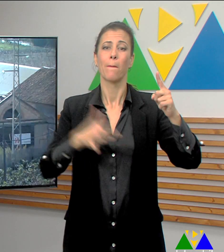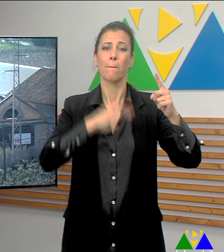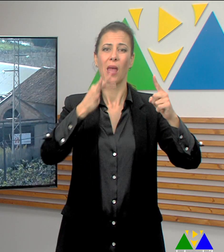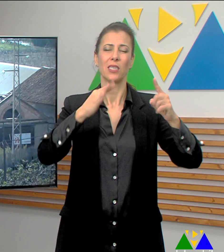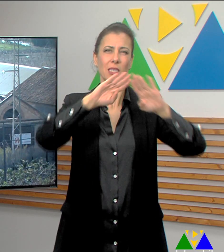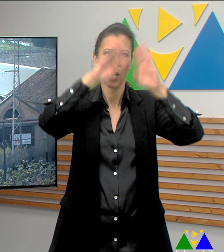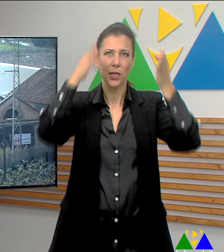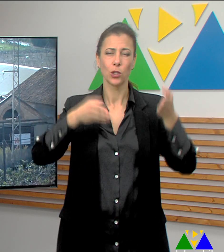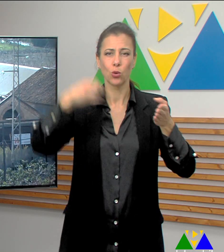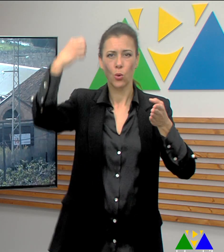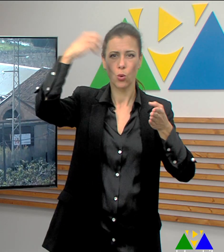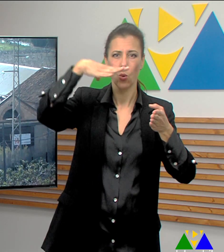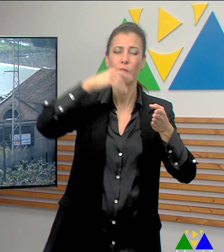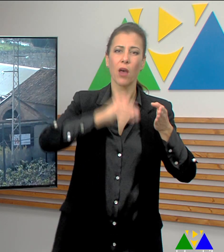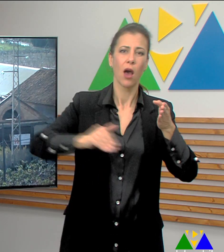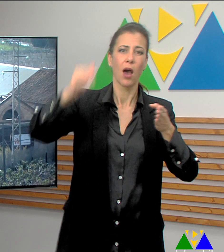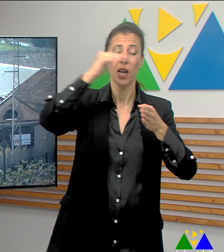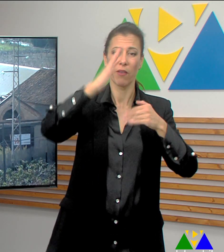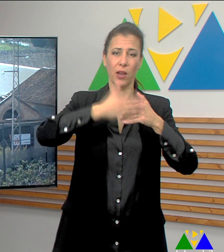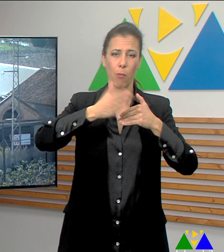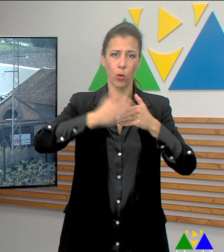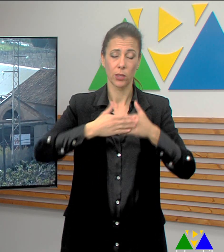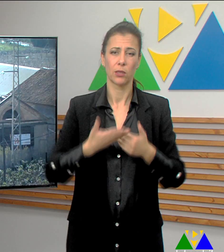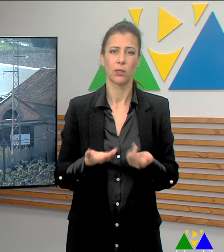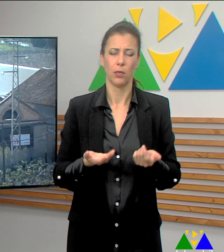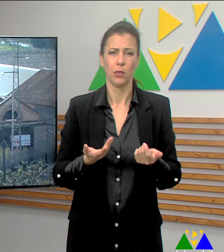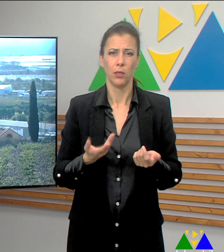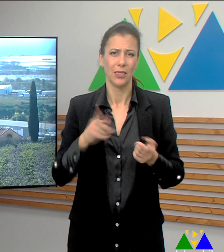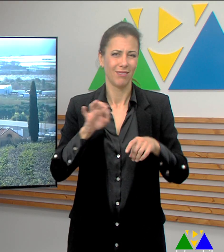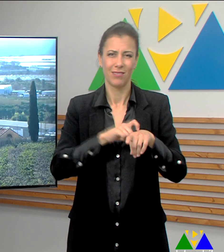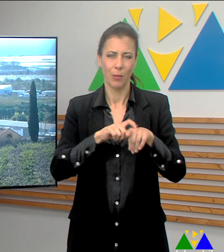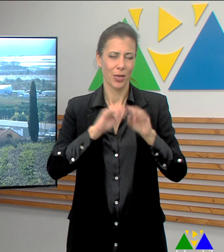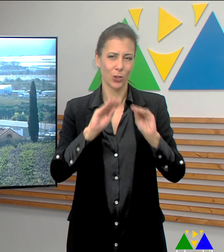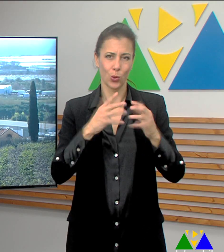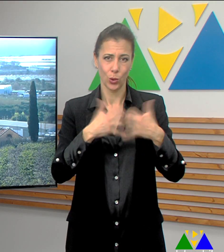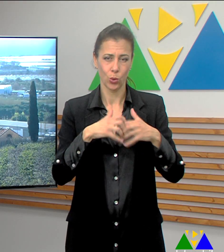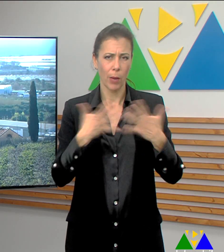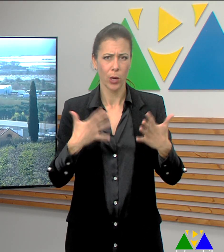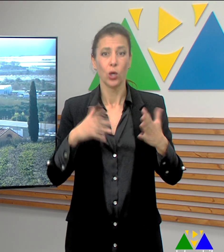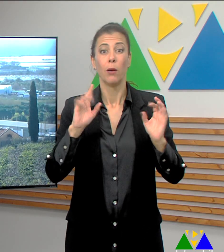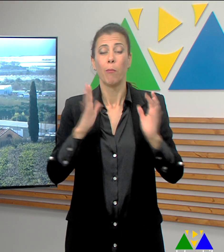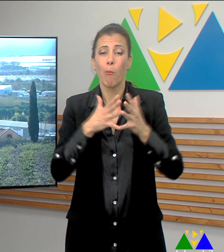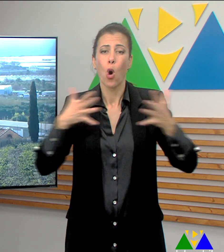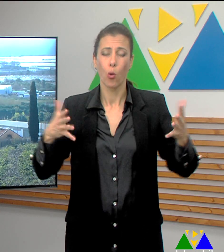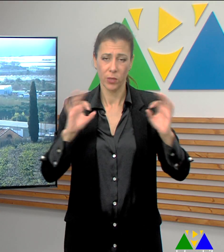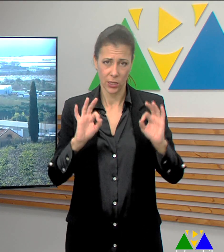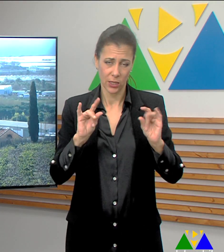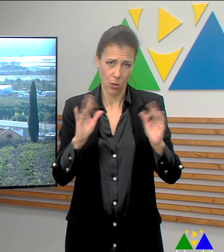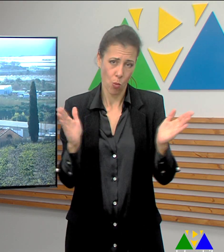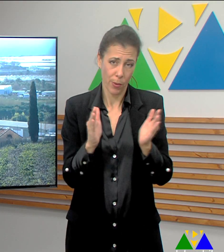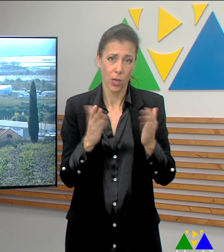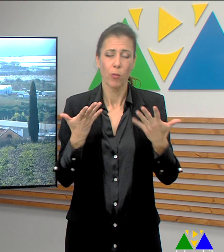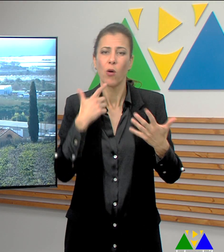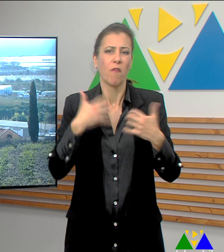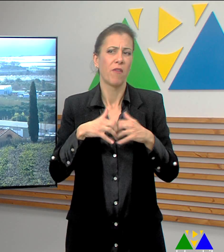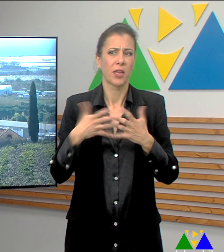luz en la parte superior de las puertas, y muy típica arquitectura industrial, a un volumen muy pequeño. Lógicamente esta fábrica no